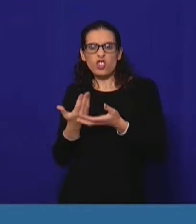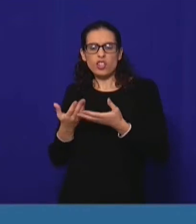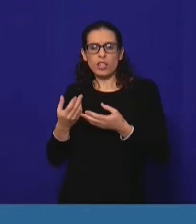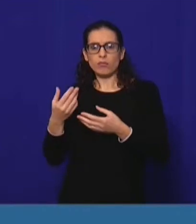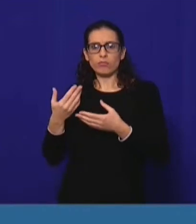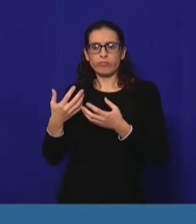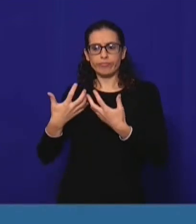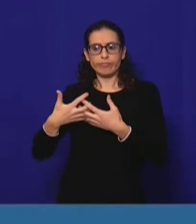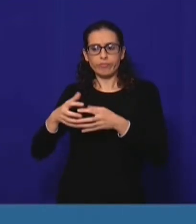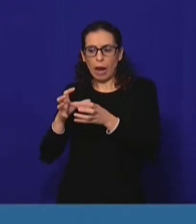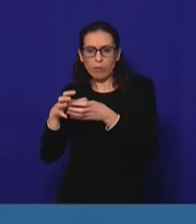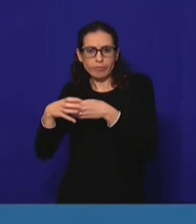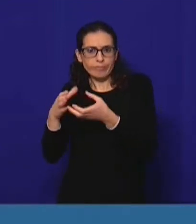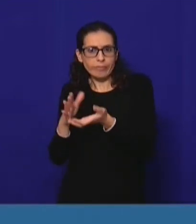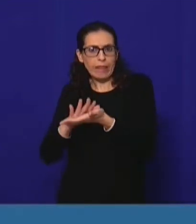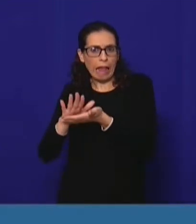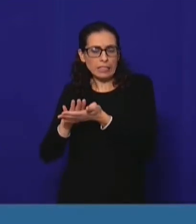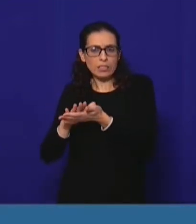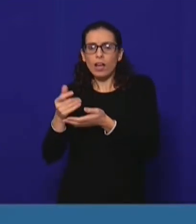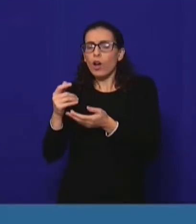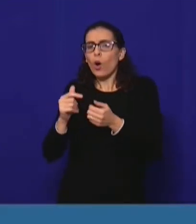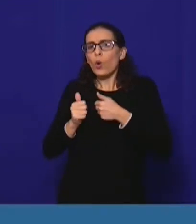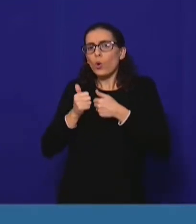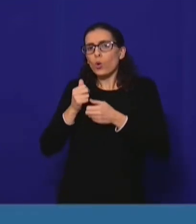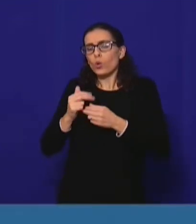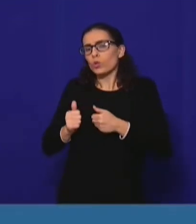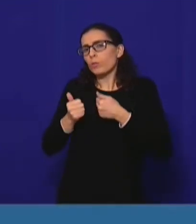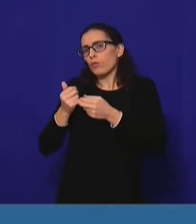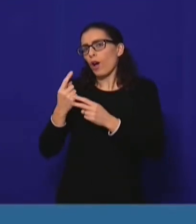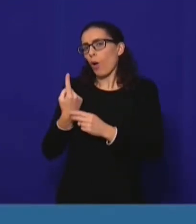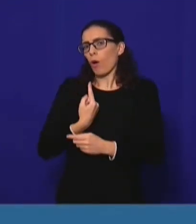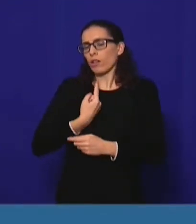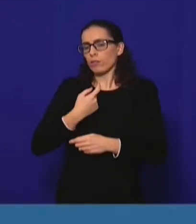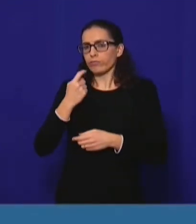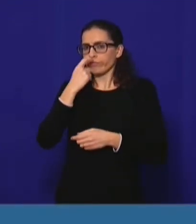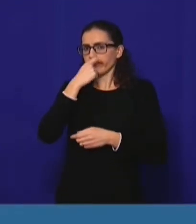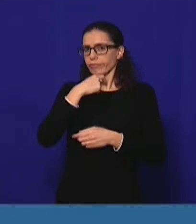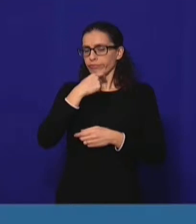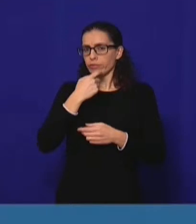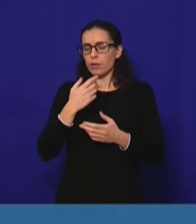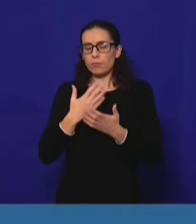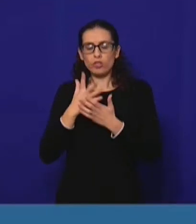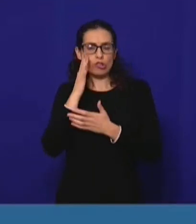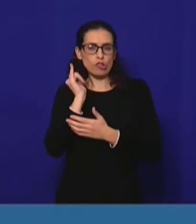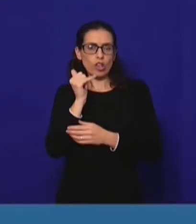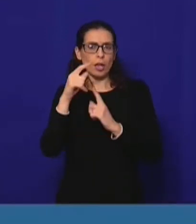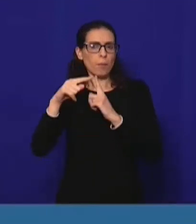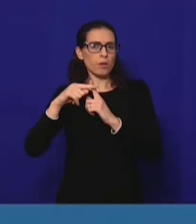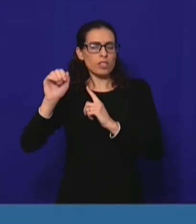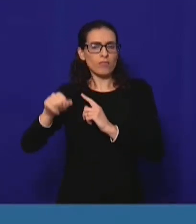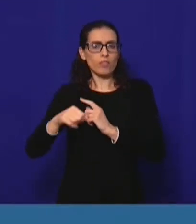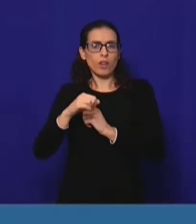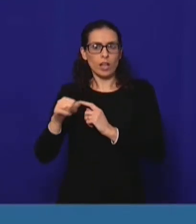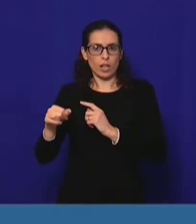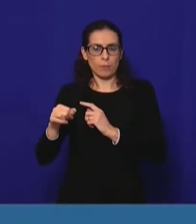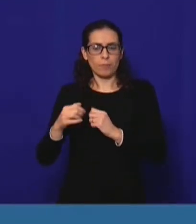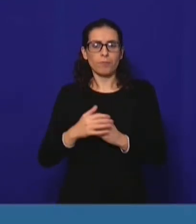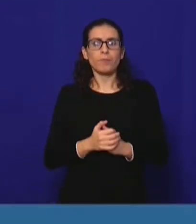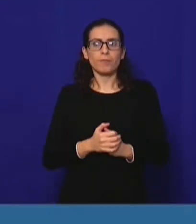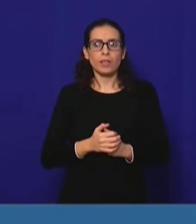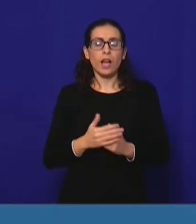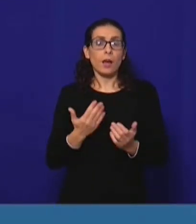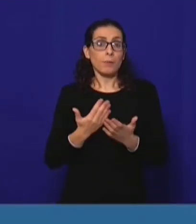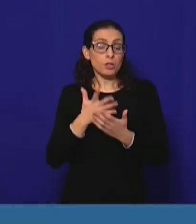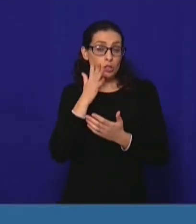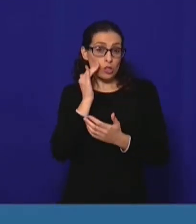inti stess. Rridu niftakru li biex inti tagħmel test biex tara jekk intix pożittiv jew le, trid tagħmel l-swab.